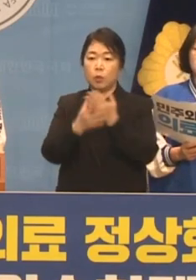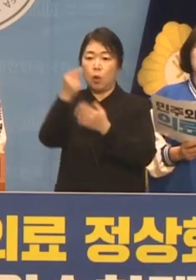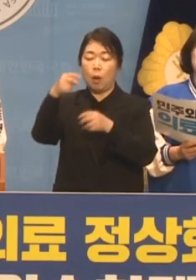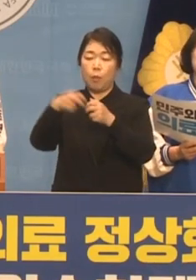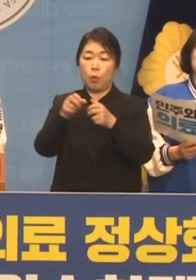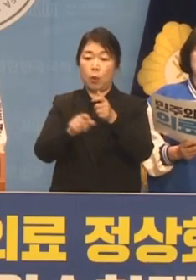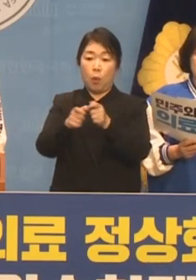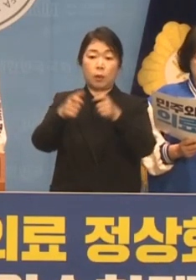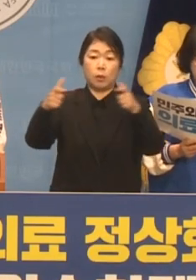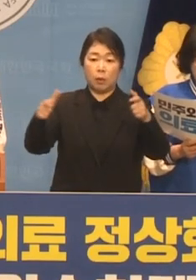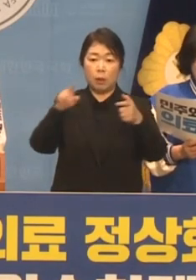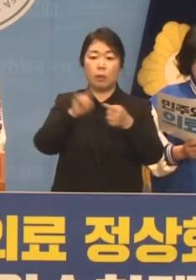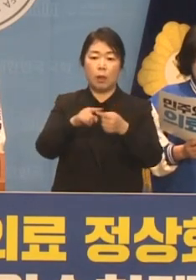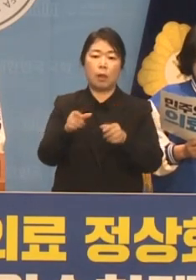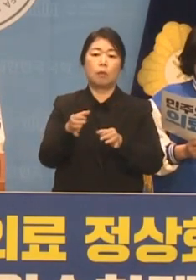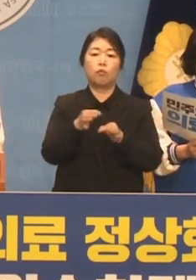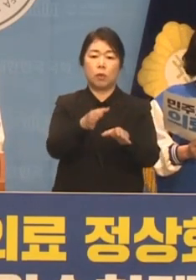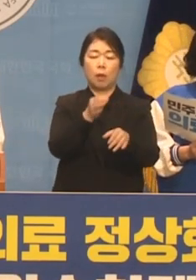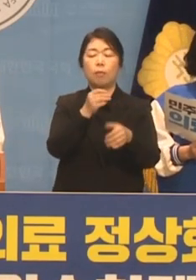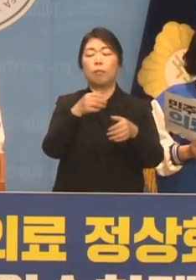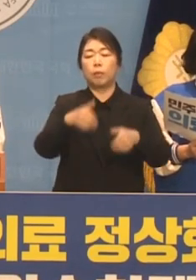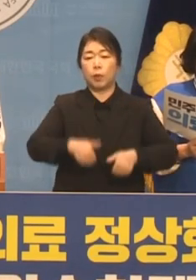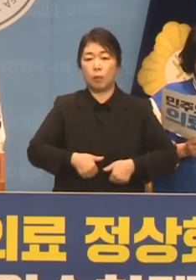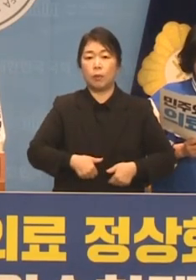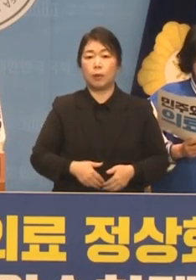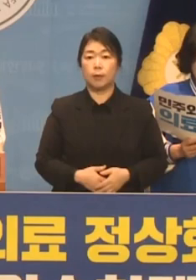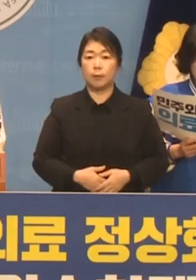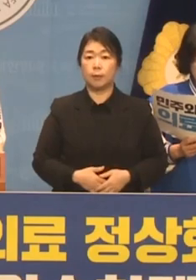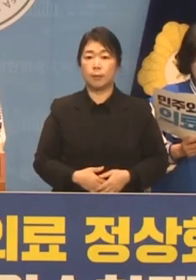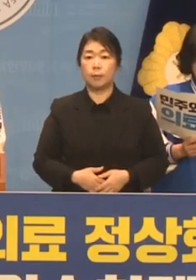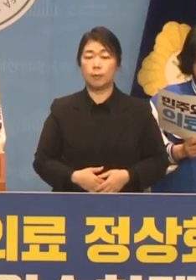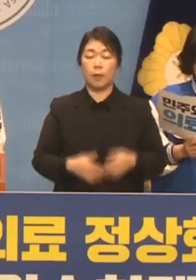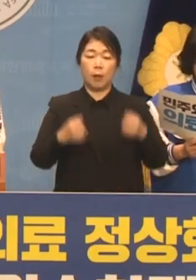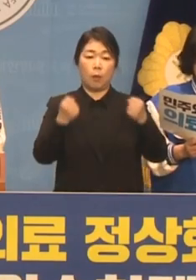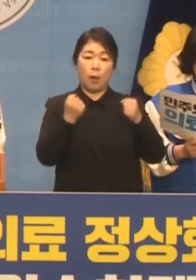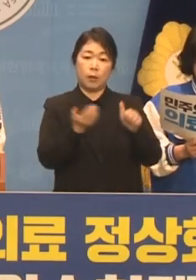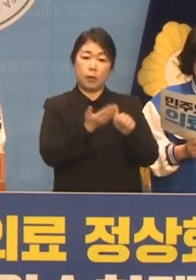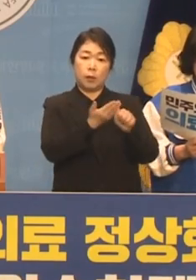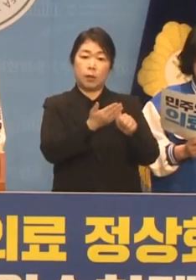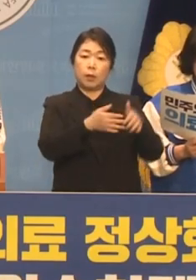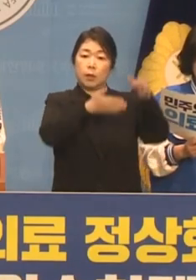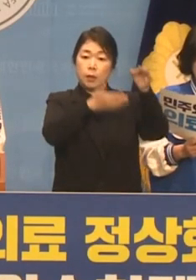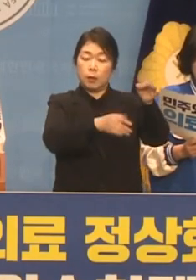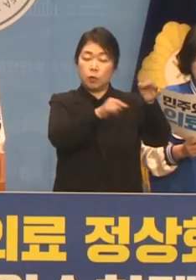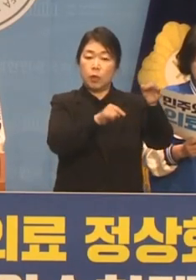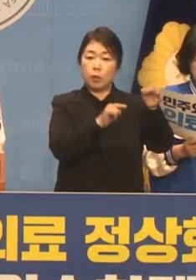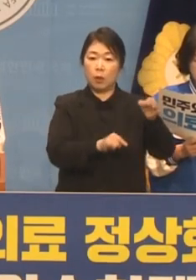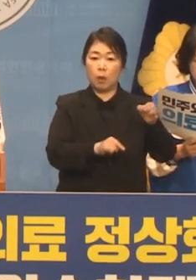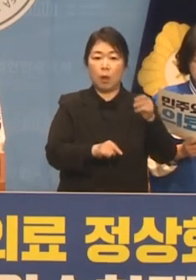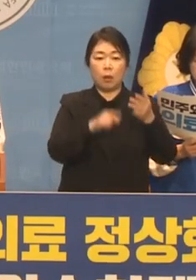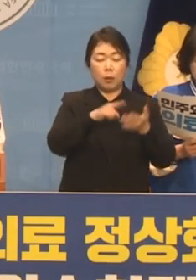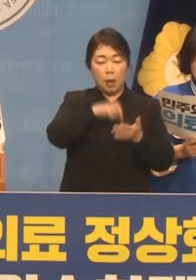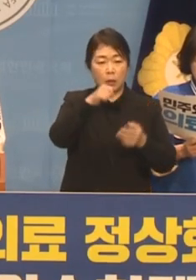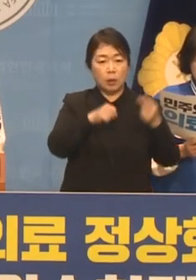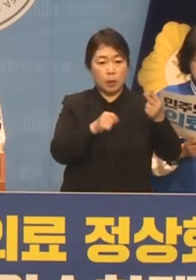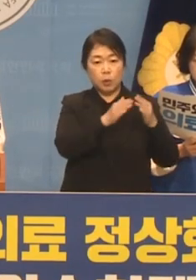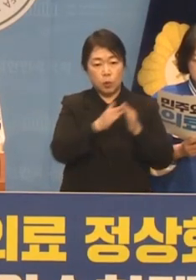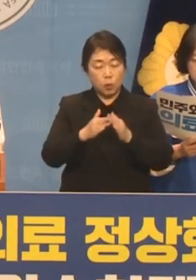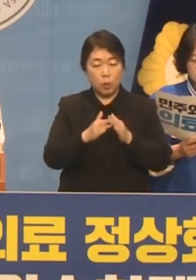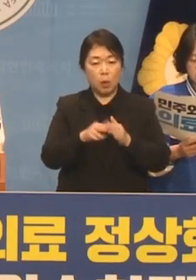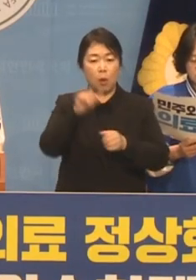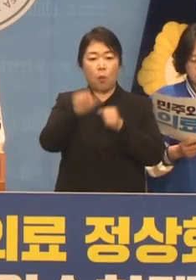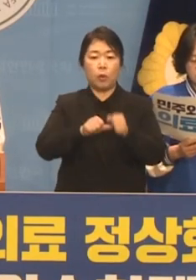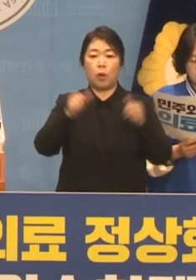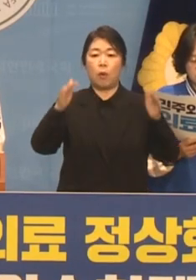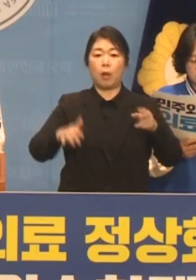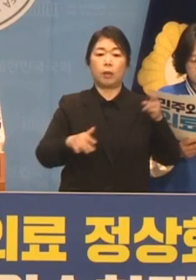확충하는 는데도 투자가 필요합니다 건강증진 기금 중 약 2조원을 5년간 총